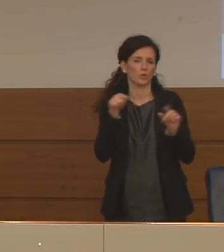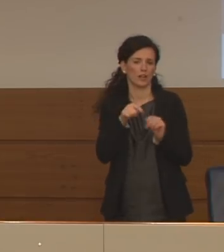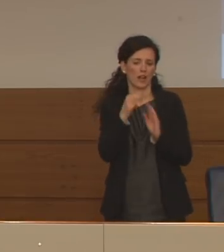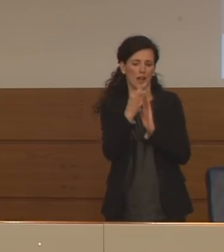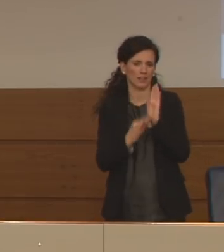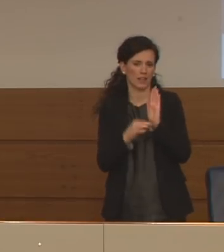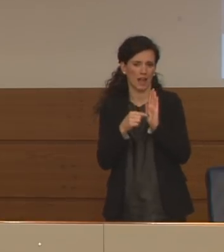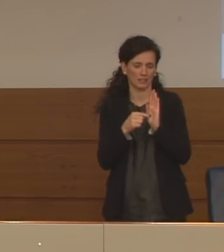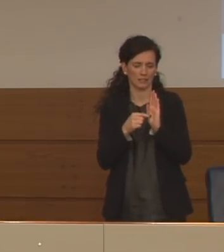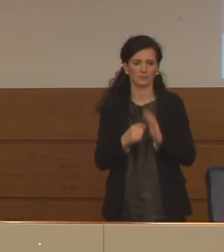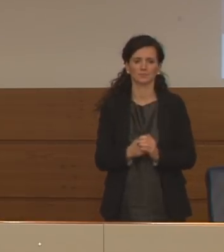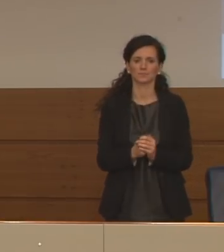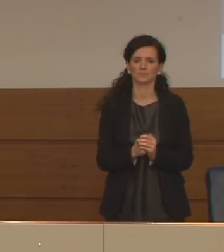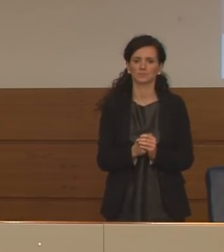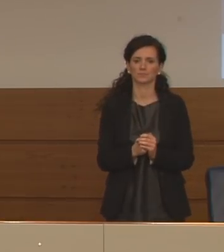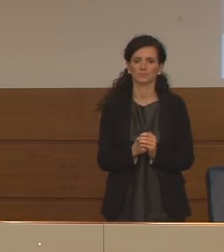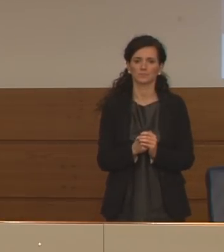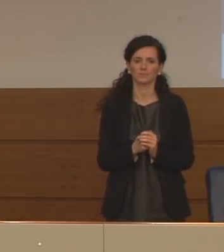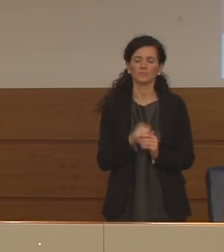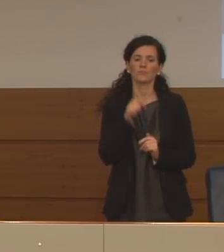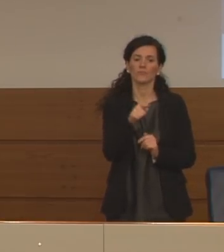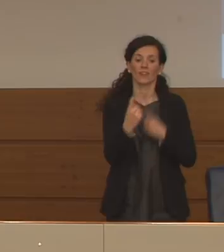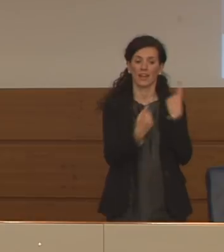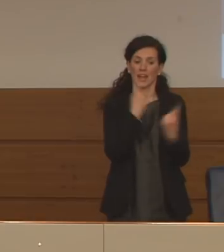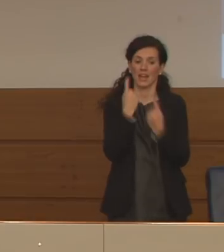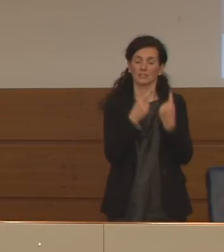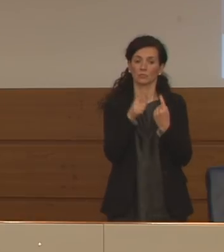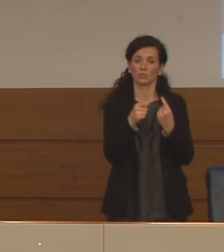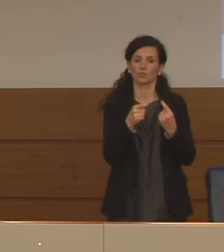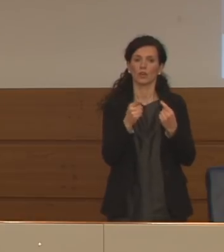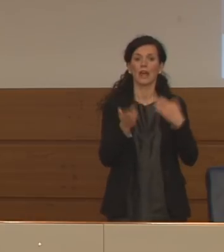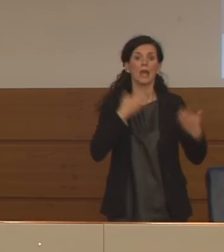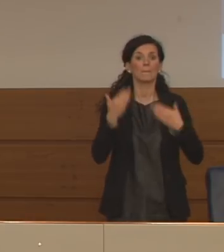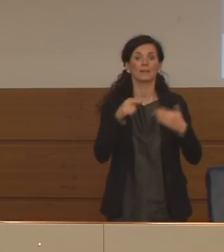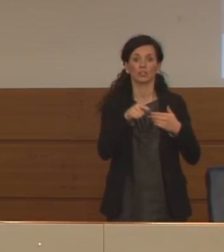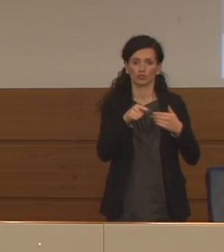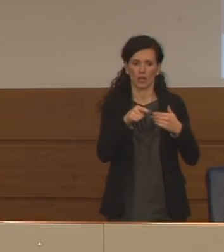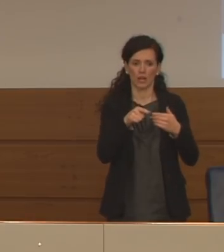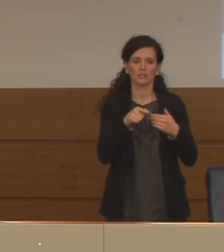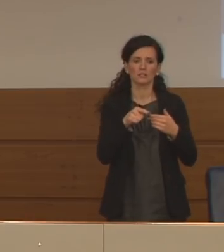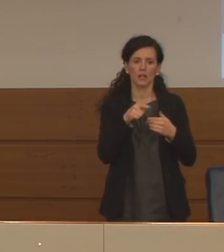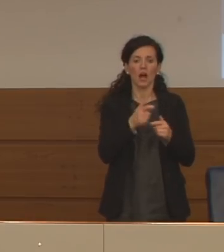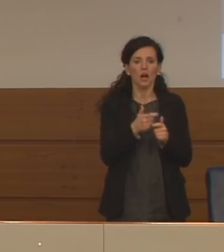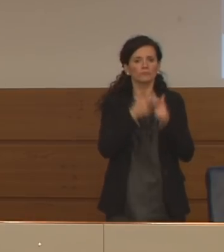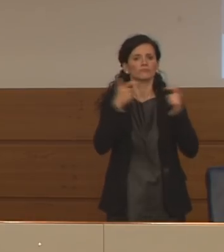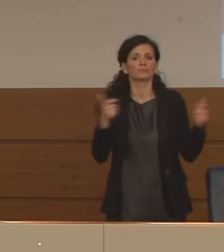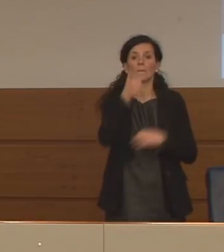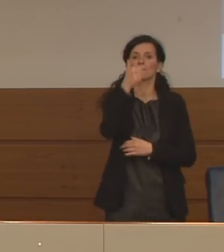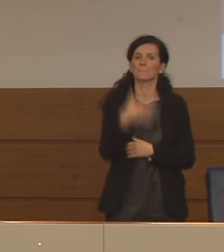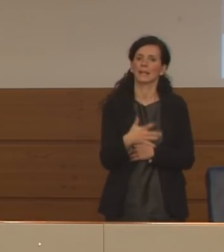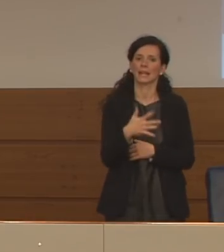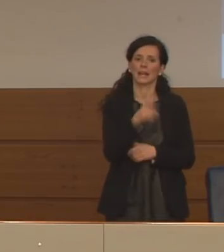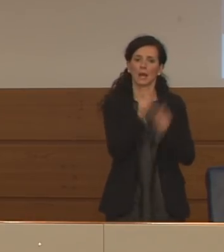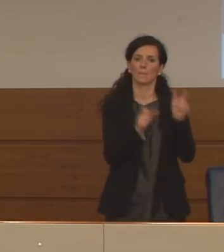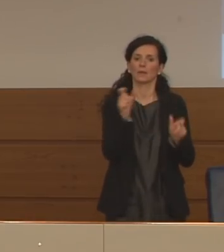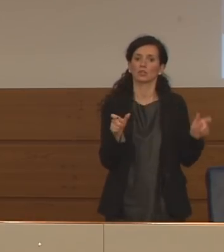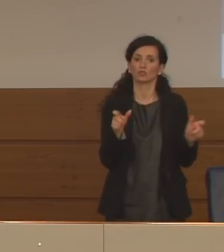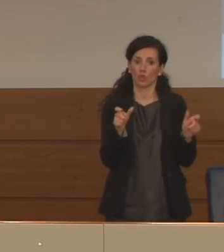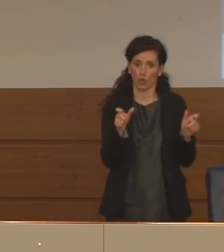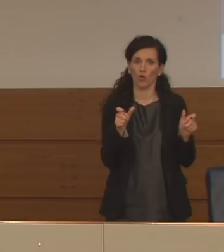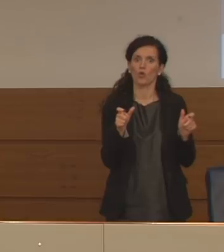per quanto riguarda le forze in campo oggi registriamo un incremento di mille unità in più